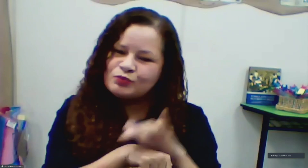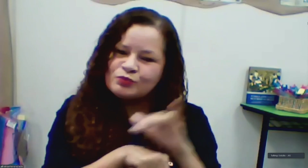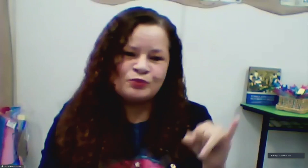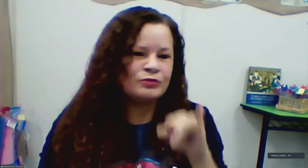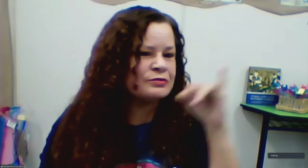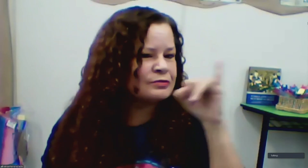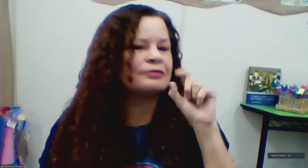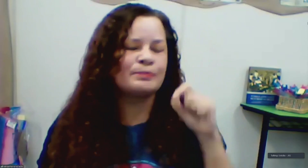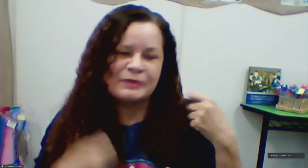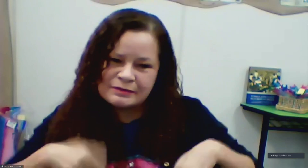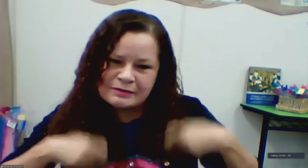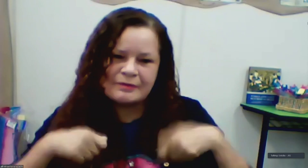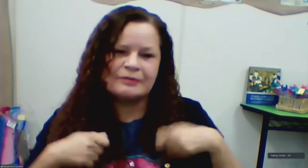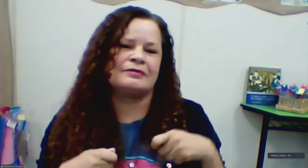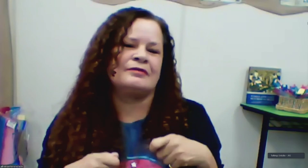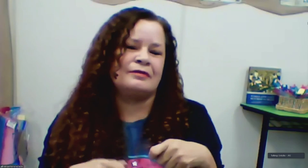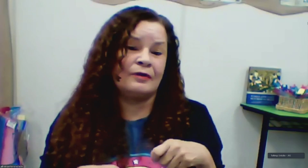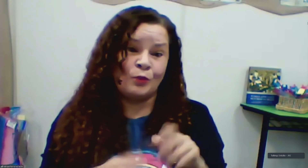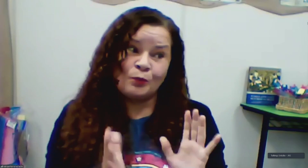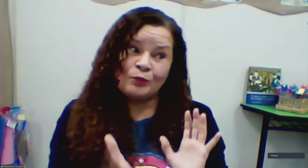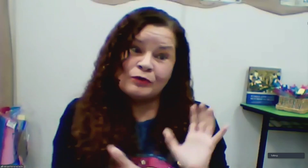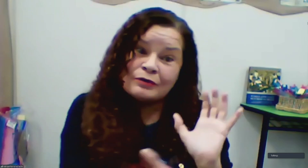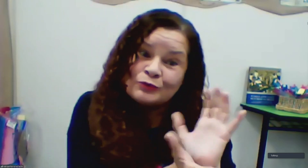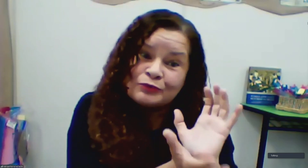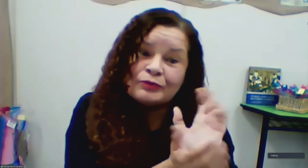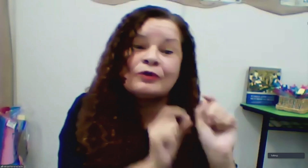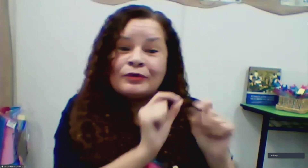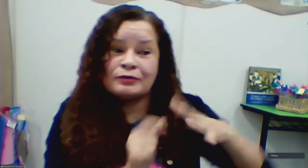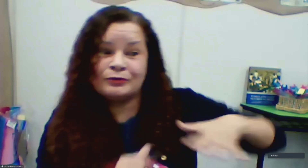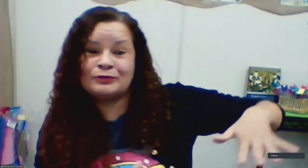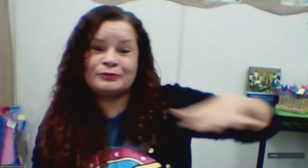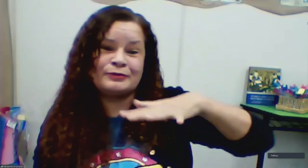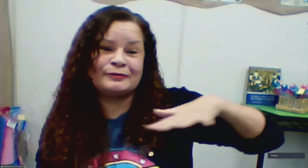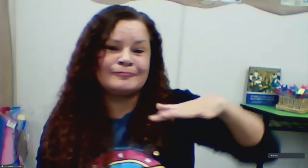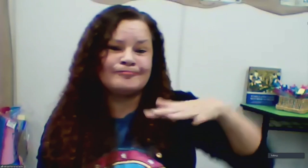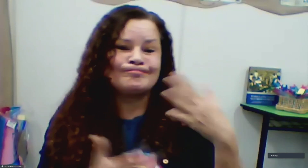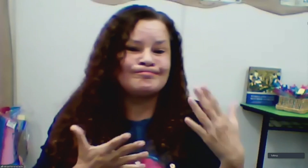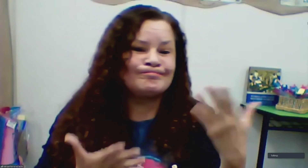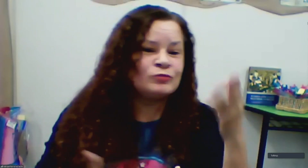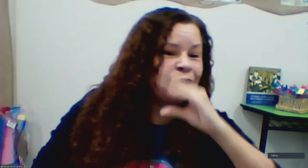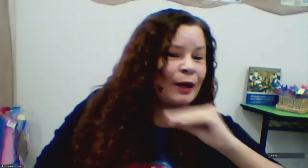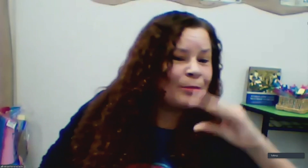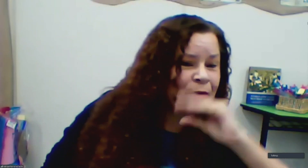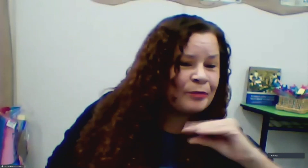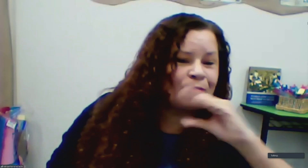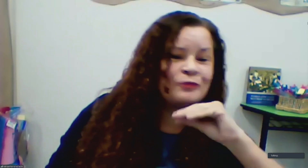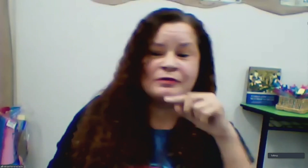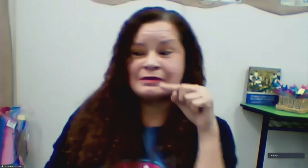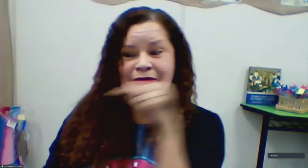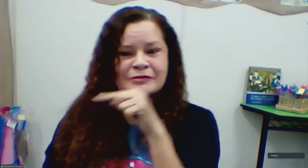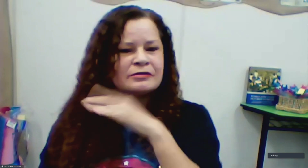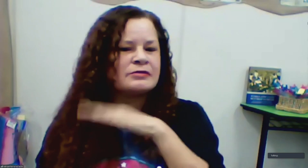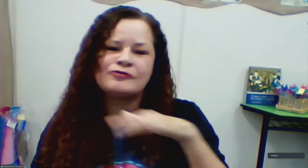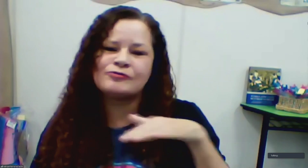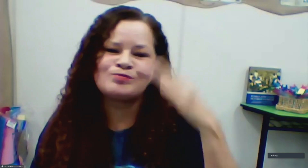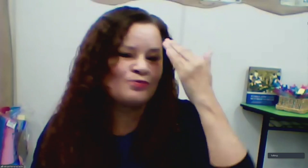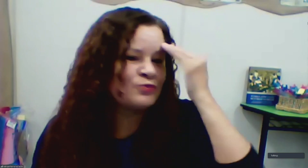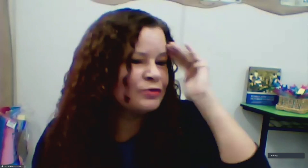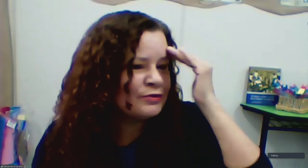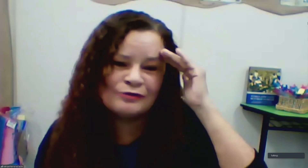grupos aí de oralização, de pessoas, de ouvintes que falam e eu não consigo entender. É igual no passado,